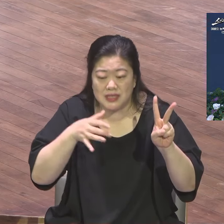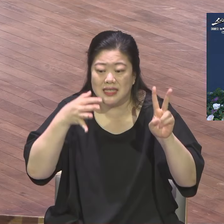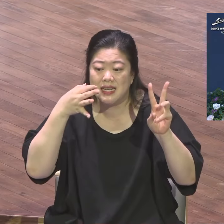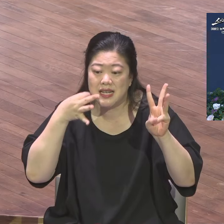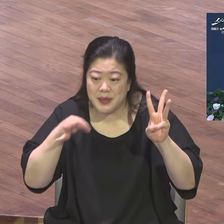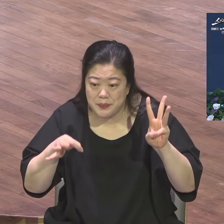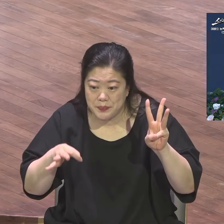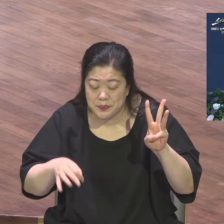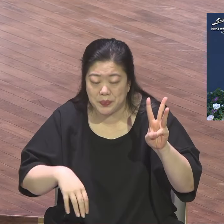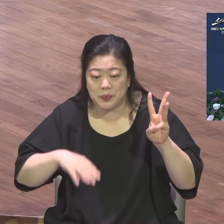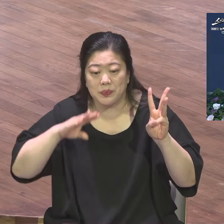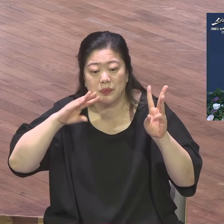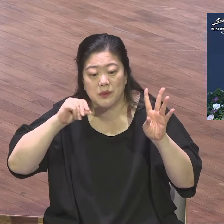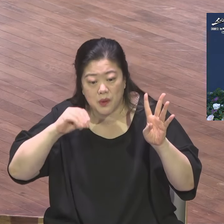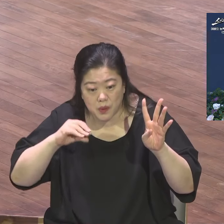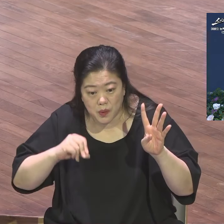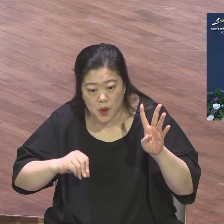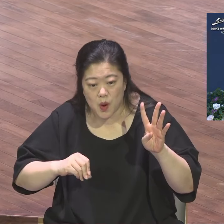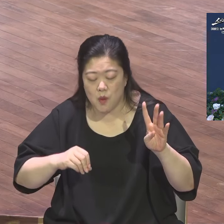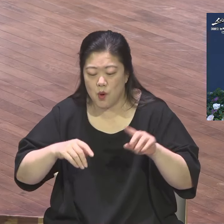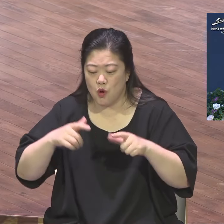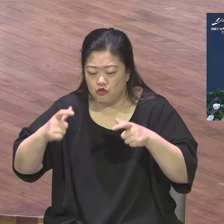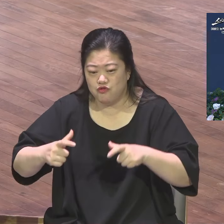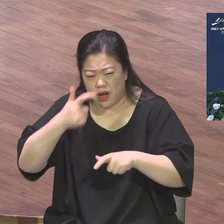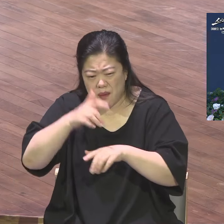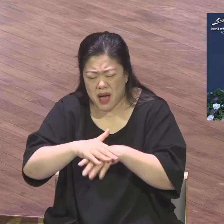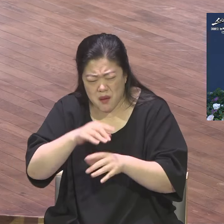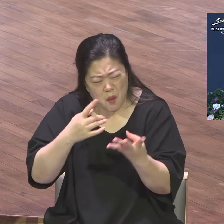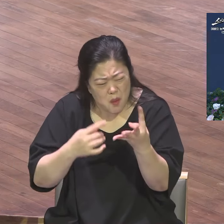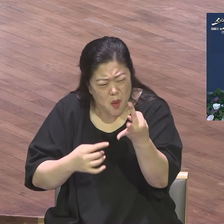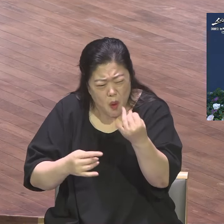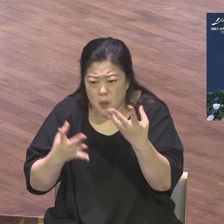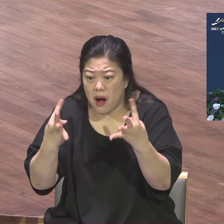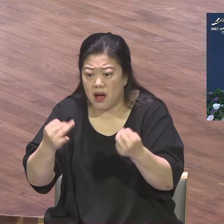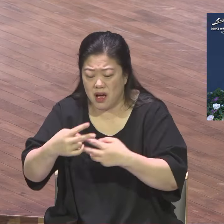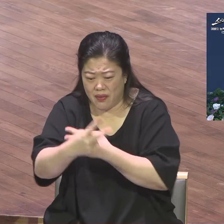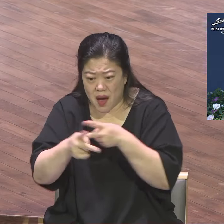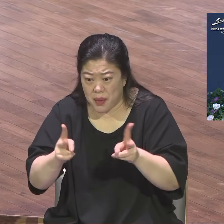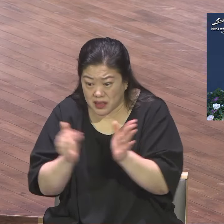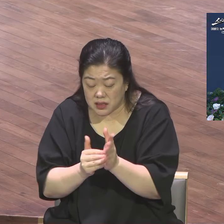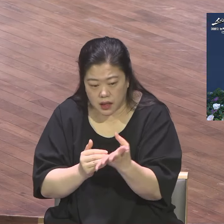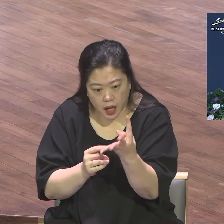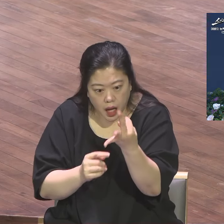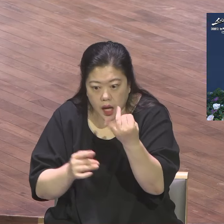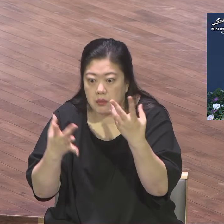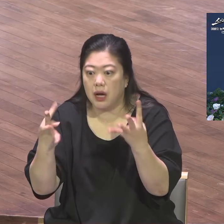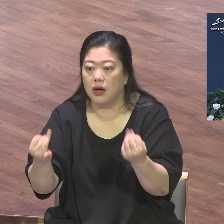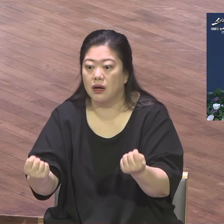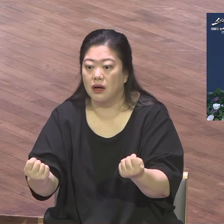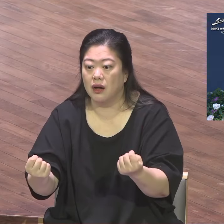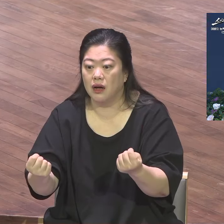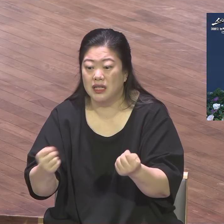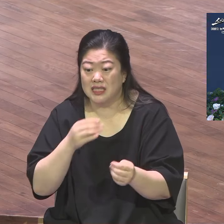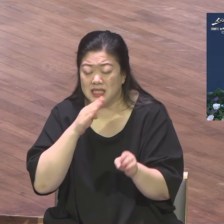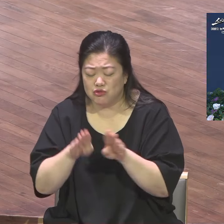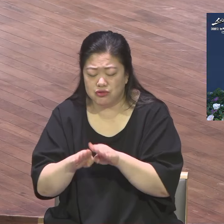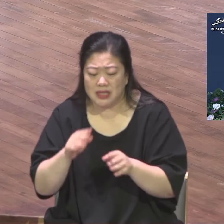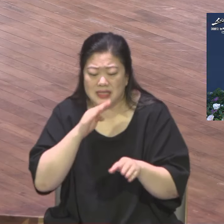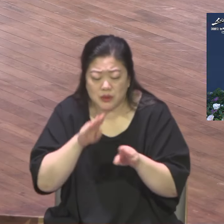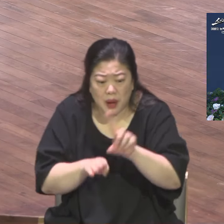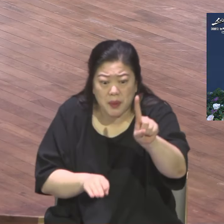각 기관 부서 예배, 뭐 얼마나 많아요? 많아요 예배. 이 모든